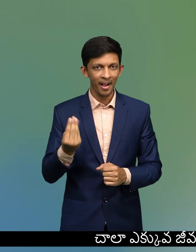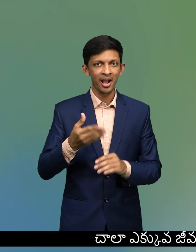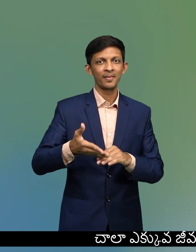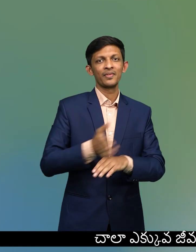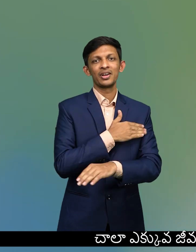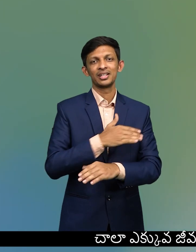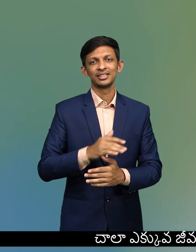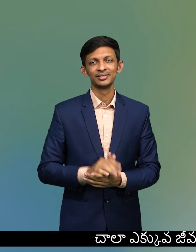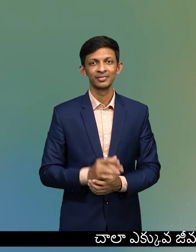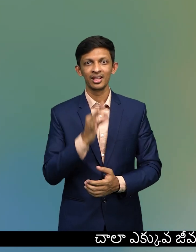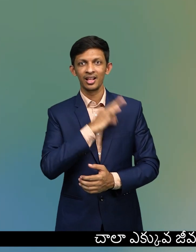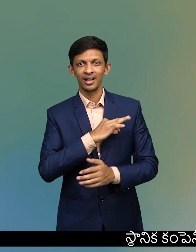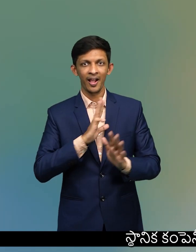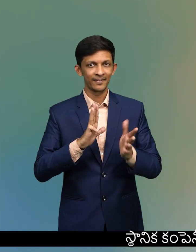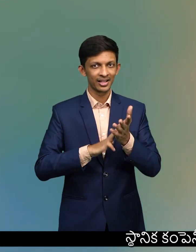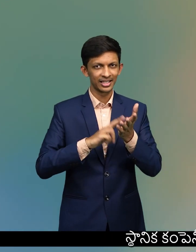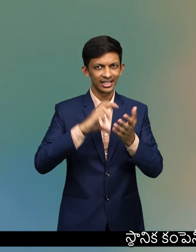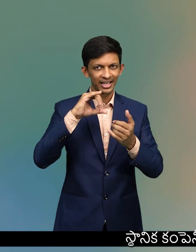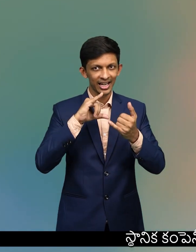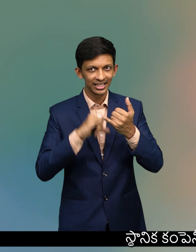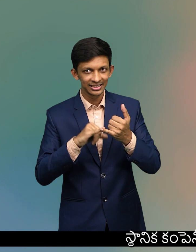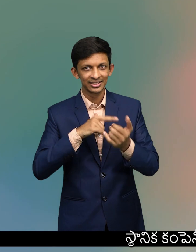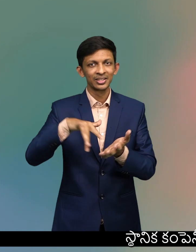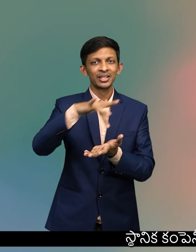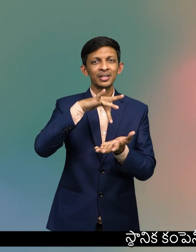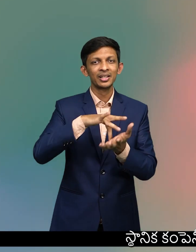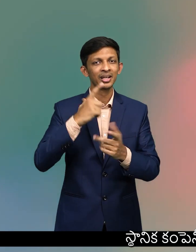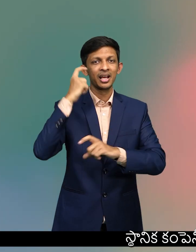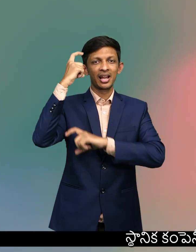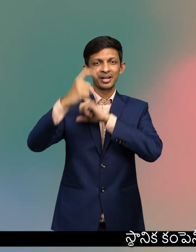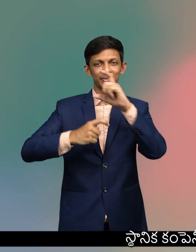ఉన్నారు. స్థానిక కంపెనీకి ఎంఎన్సీల ప్రయోజనాలు.